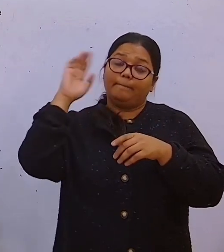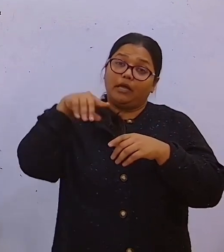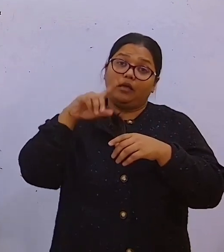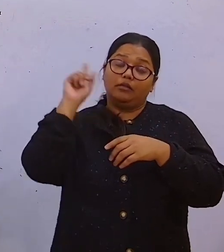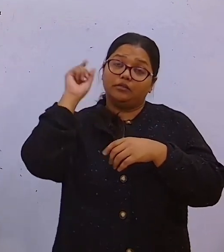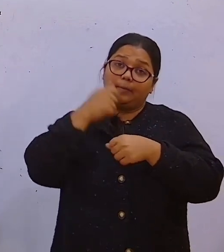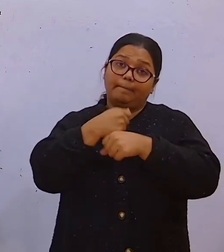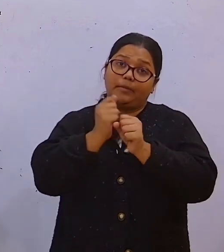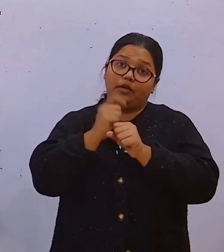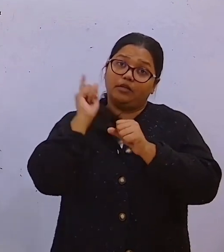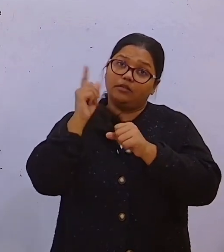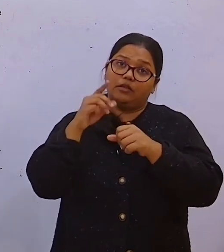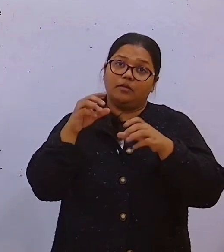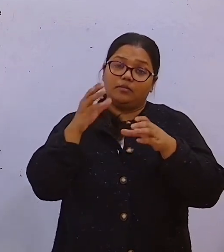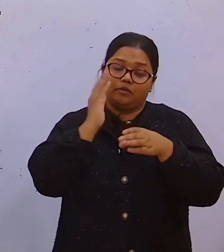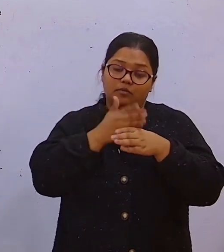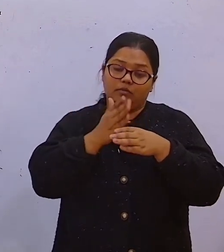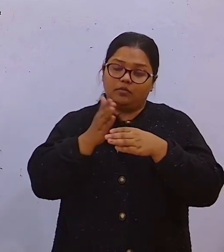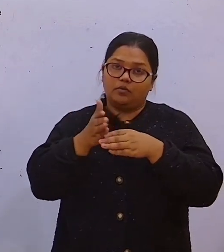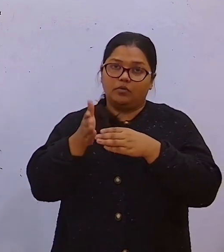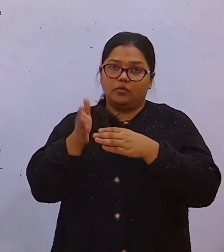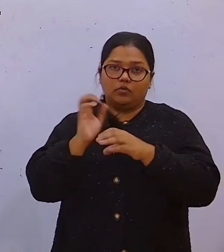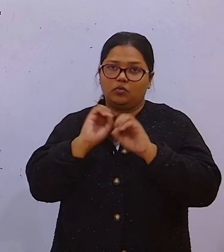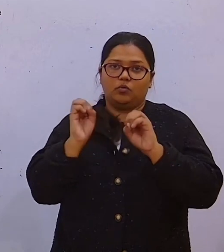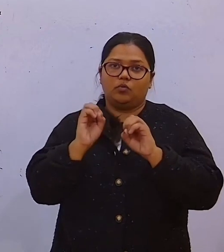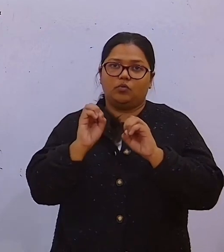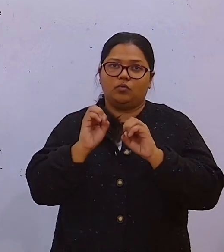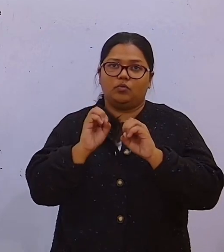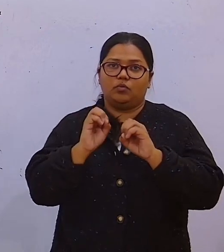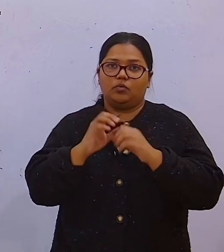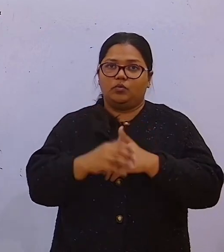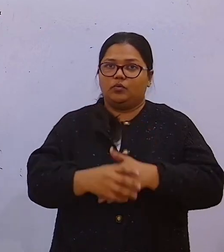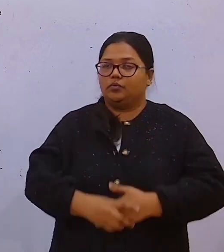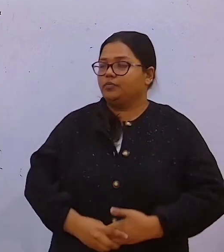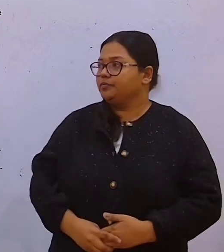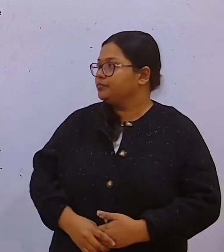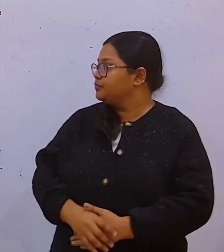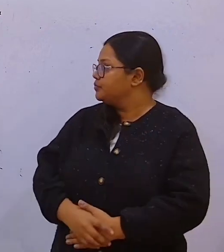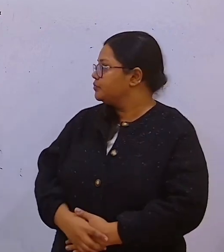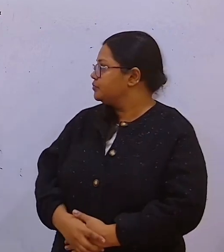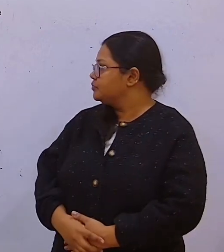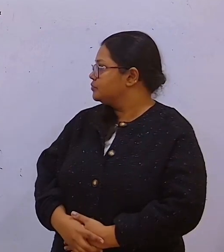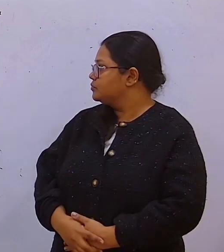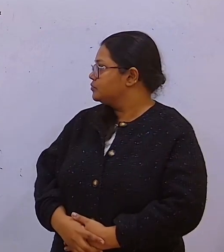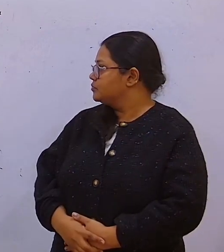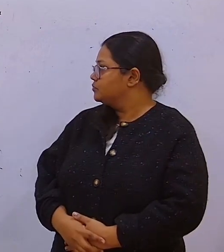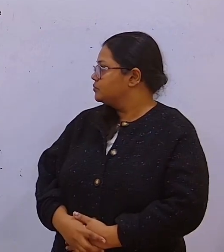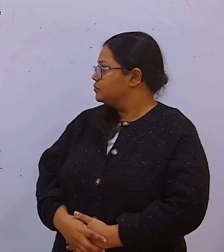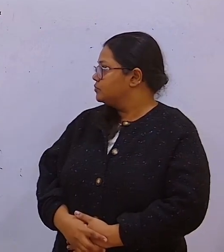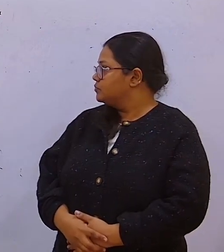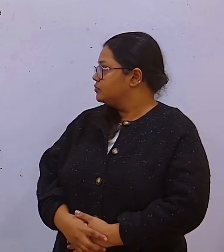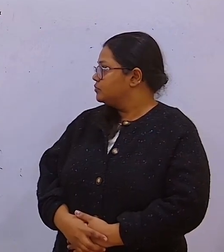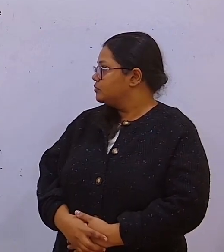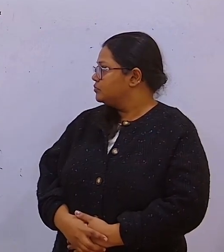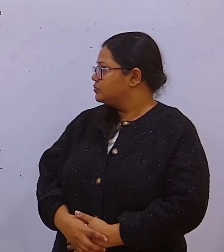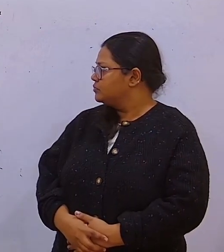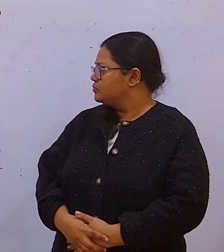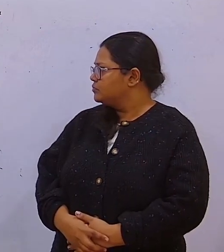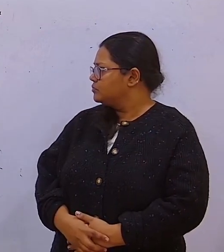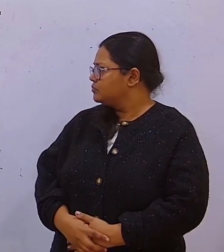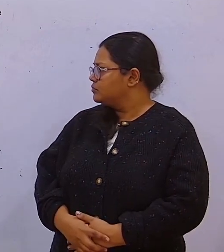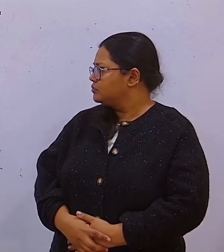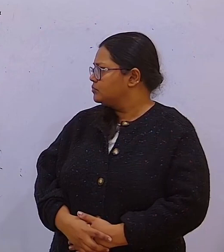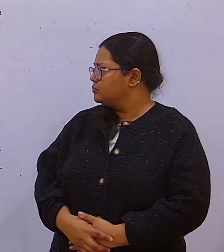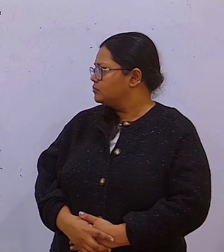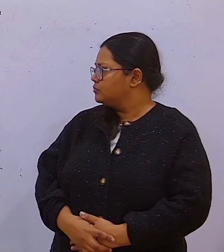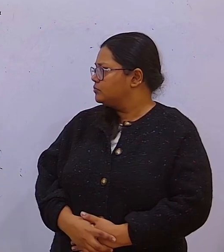है क्या, नहीं। यहाँ पर क्या आएगा बताओ आप लोग, लॉफ लिखेंगे कि लॉव्स लिखेंगे,